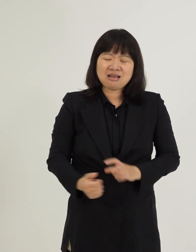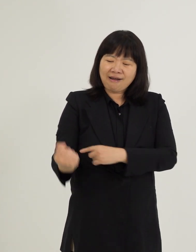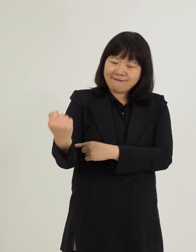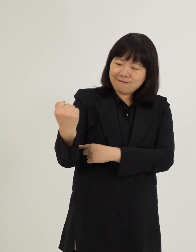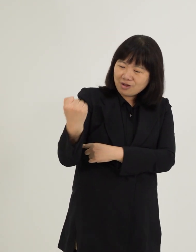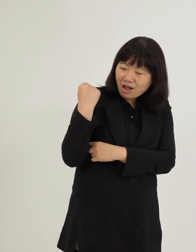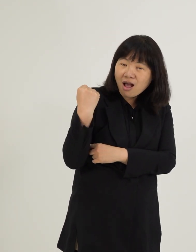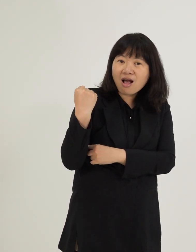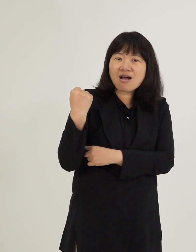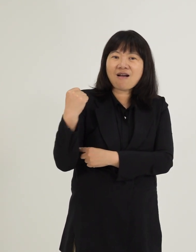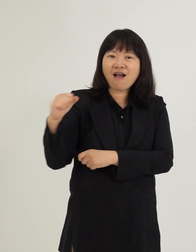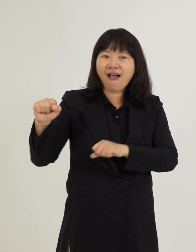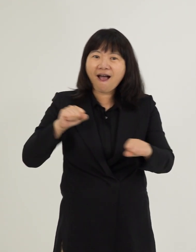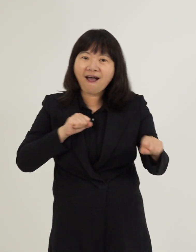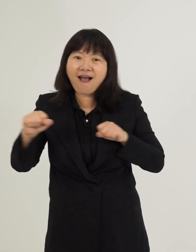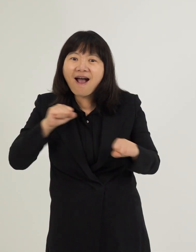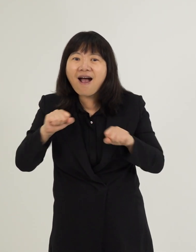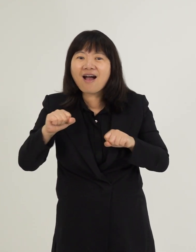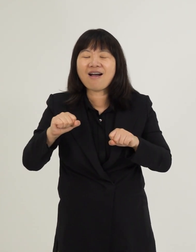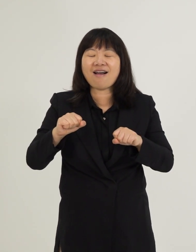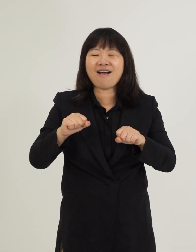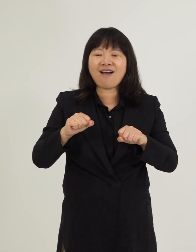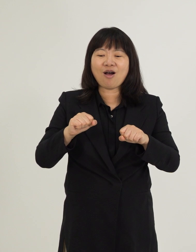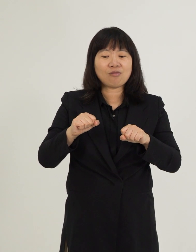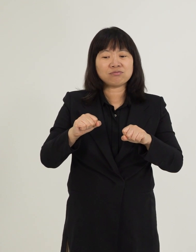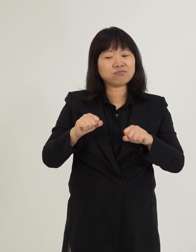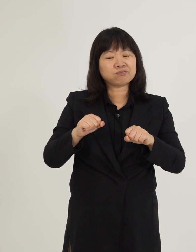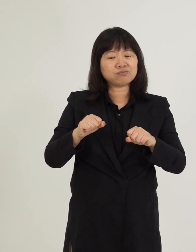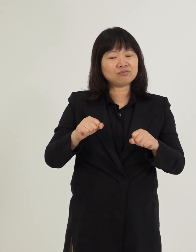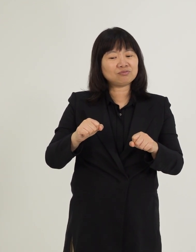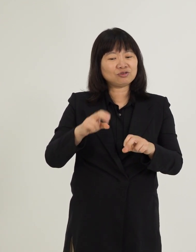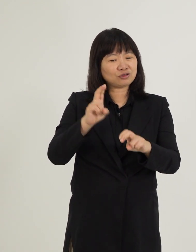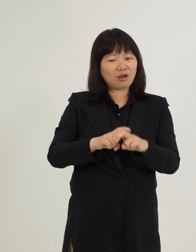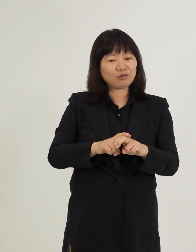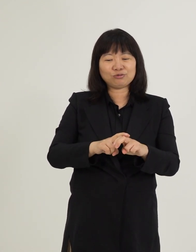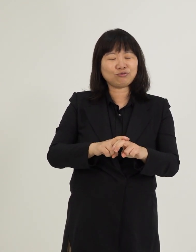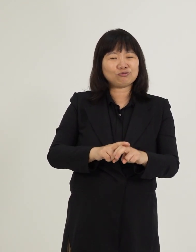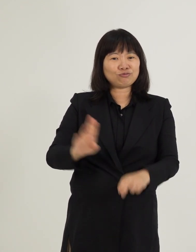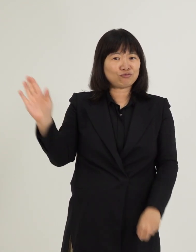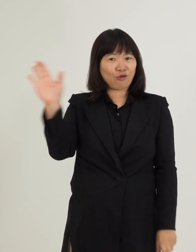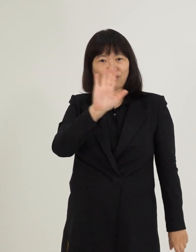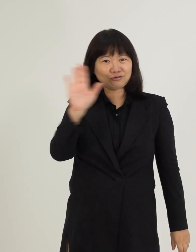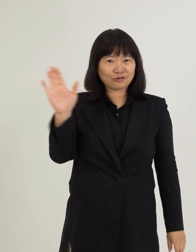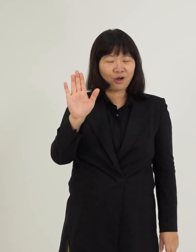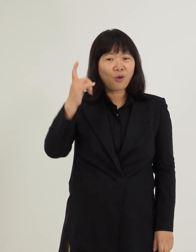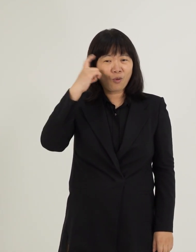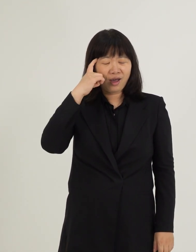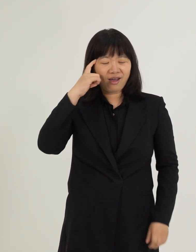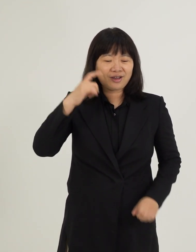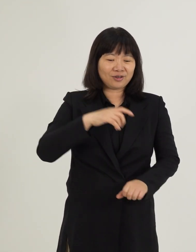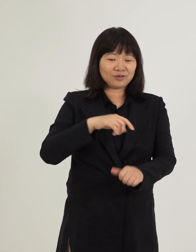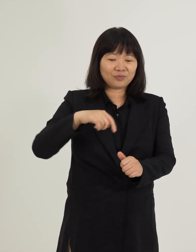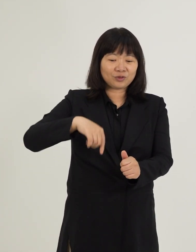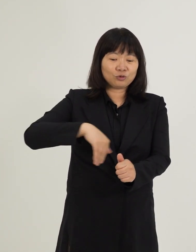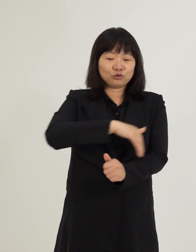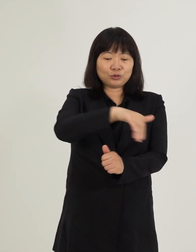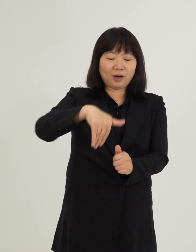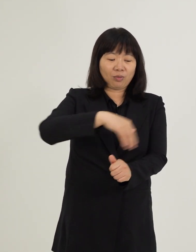끼칠 수 있는 규모나 지정학적인 위치가 아니에요. 그 주변에는